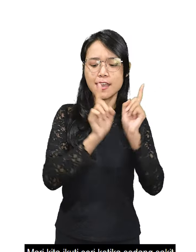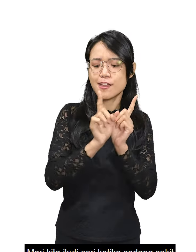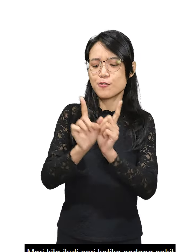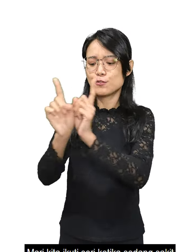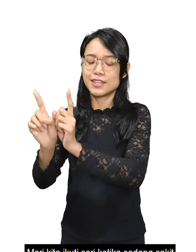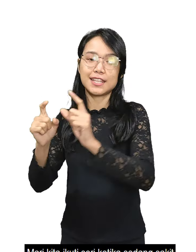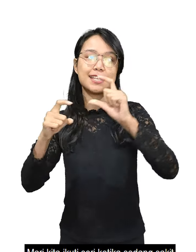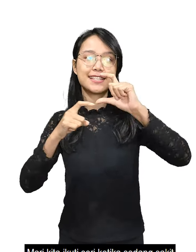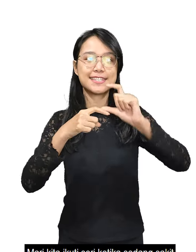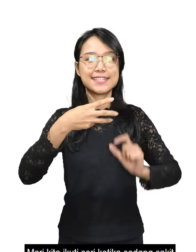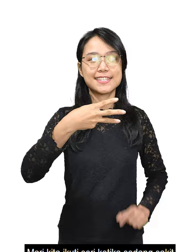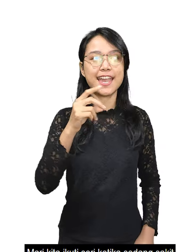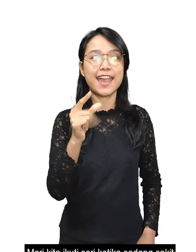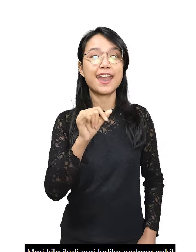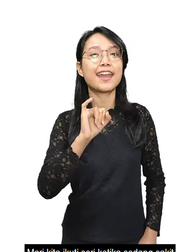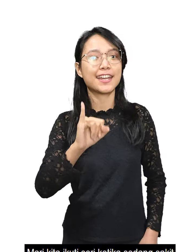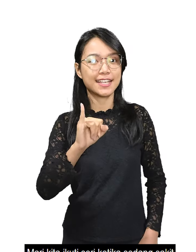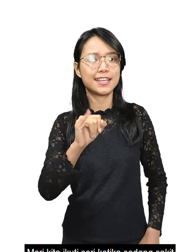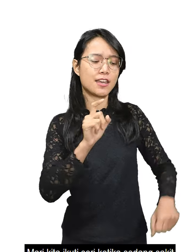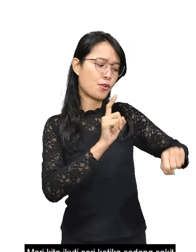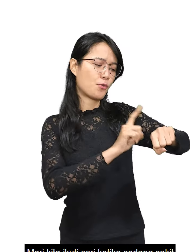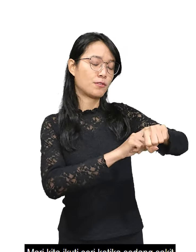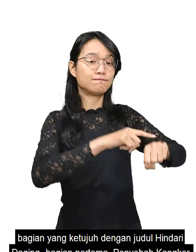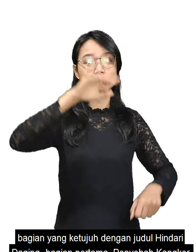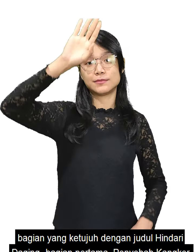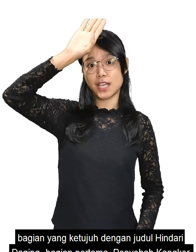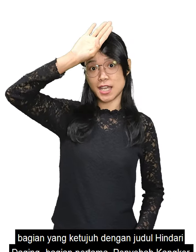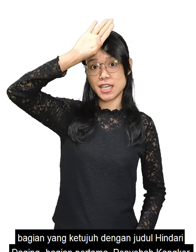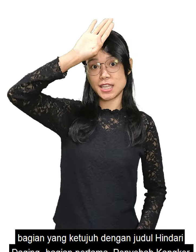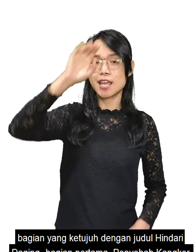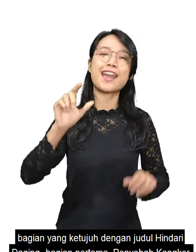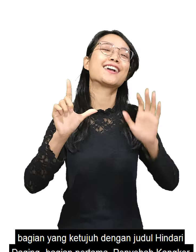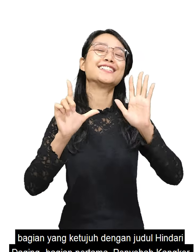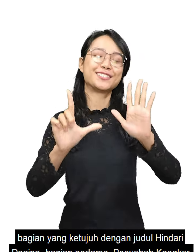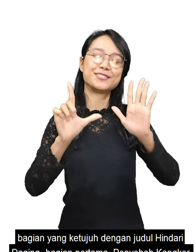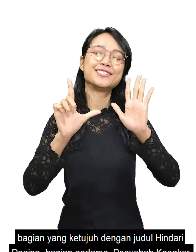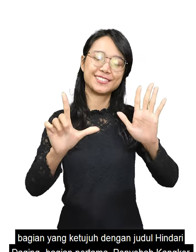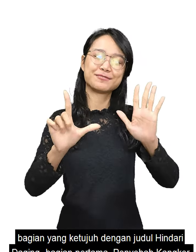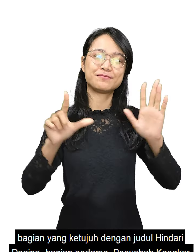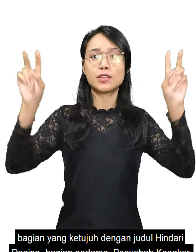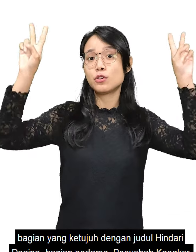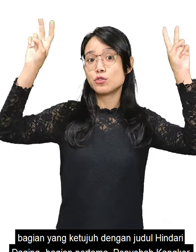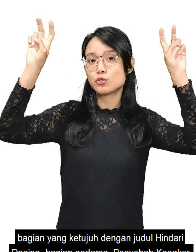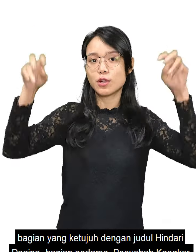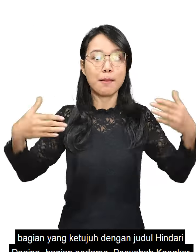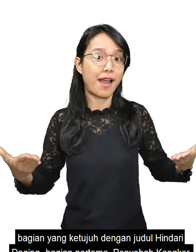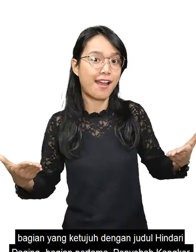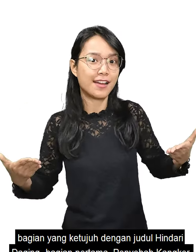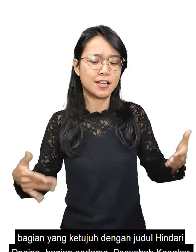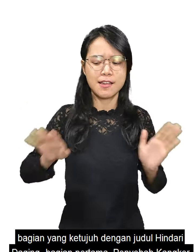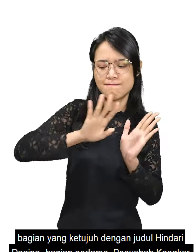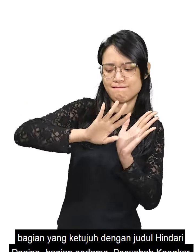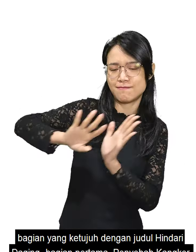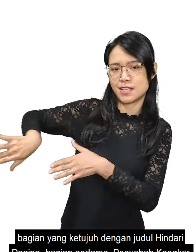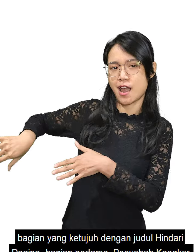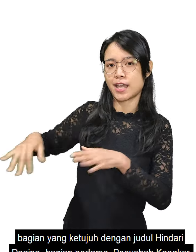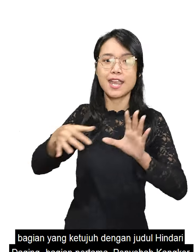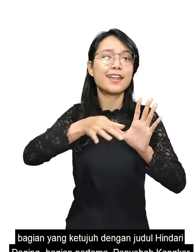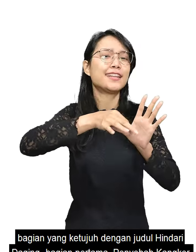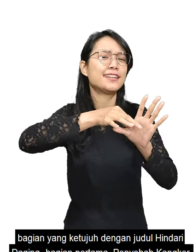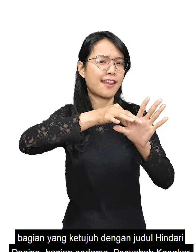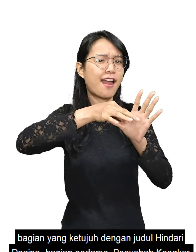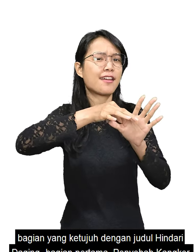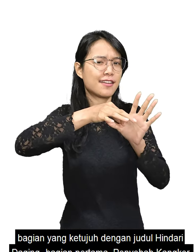kita ikuti seri ketika sedang sakit bagian yang ketujuh dengan judul hindari